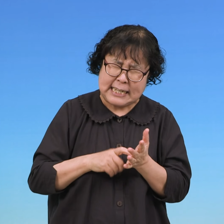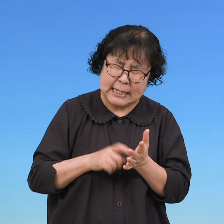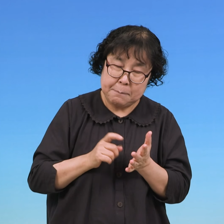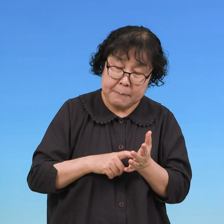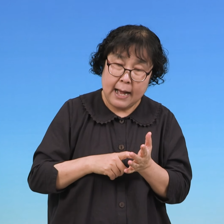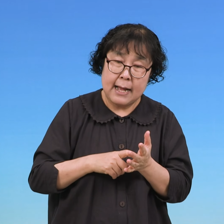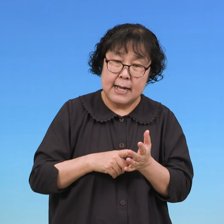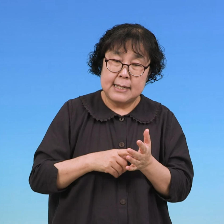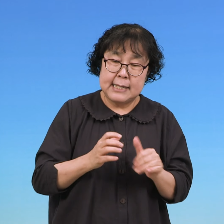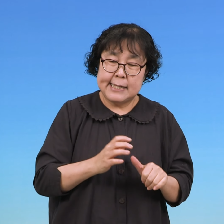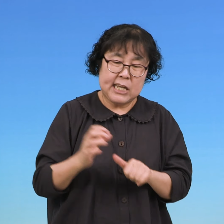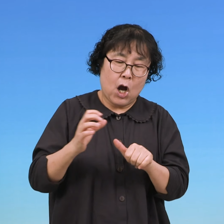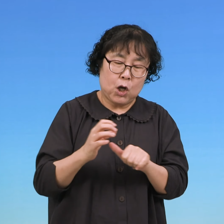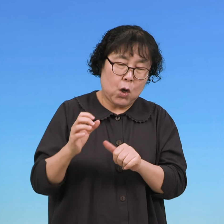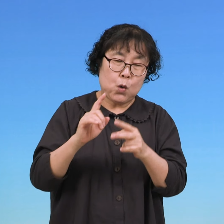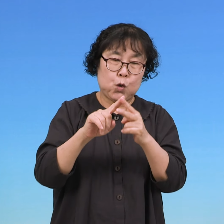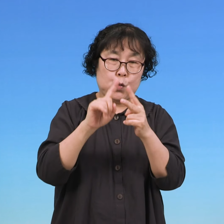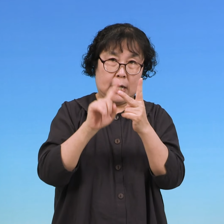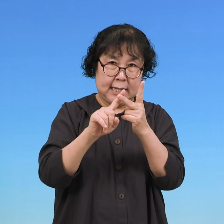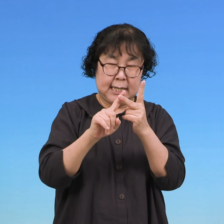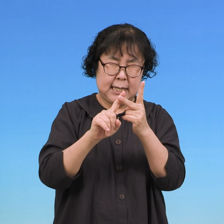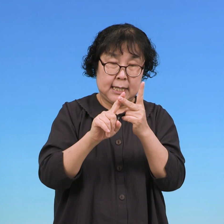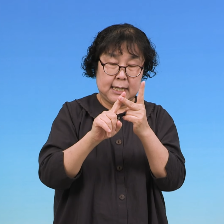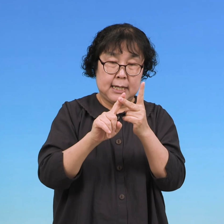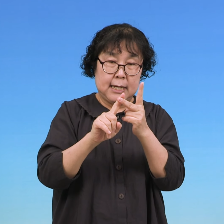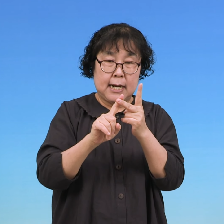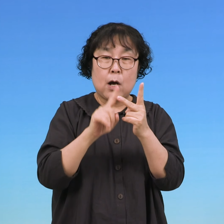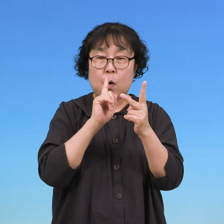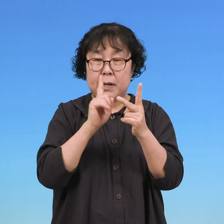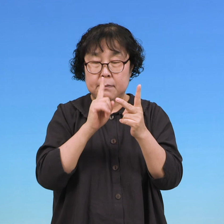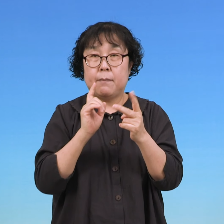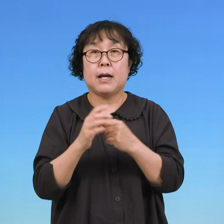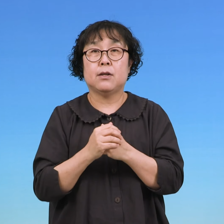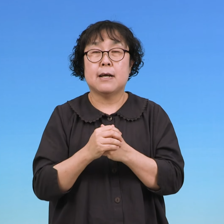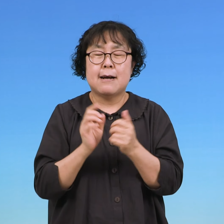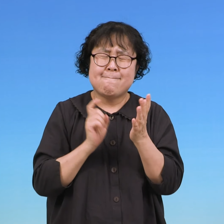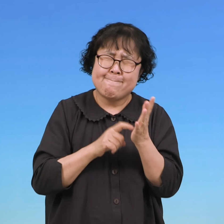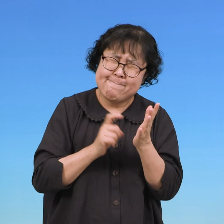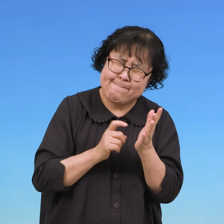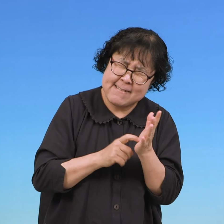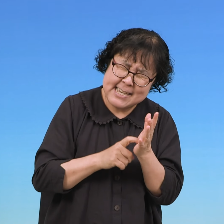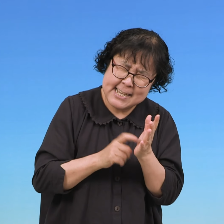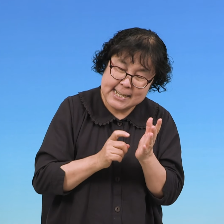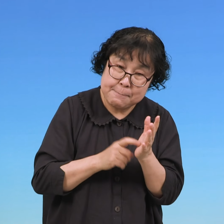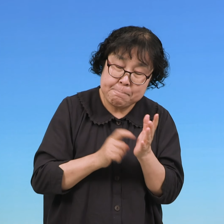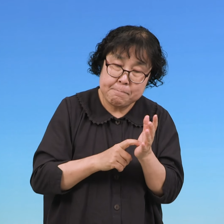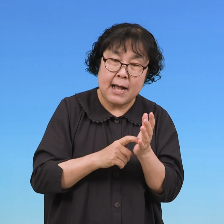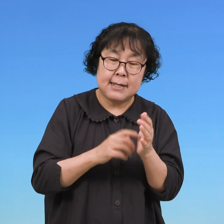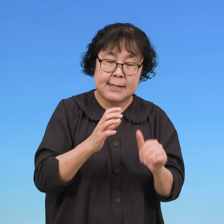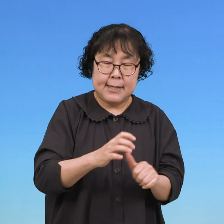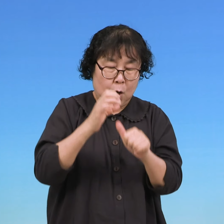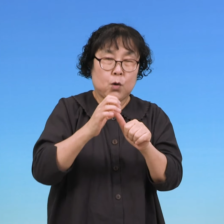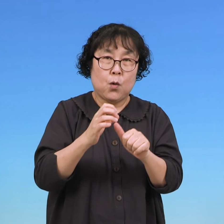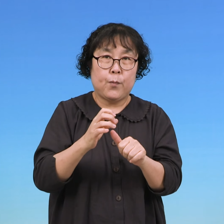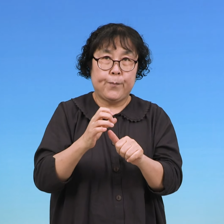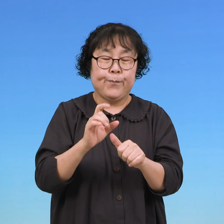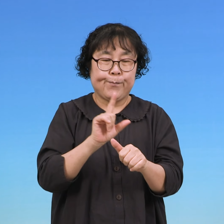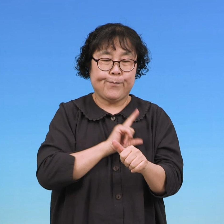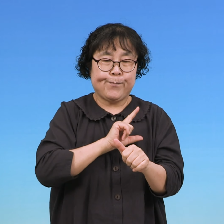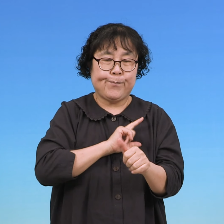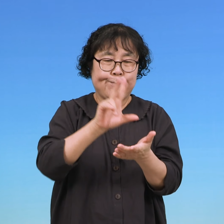말씀을 중심으로 나누려고 합니다. 제가 보통은요 적용 두 가지 적용 세 가지 이렇게 하는데 오늘은요 긴급한 적용이라고 제가